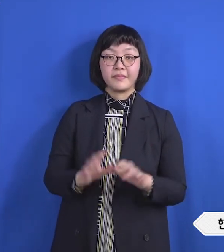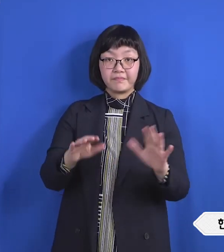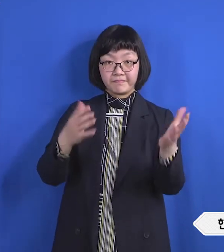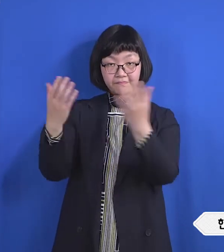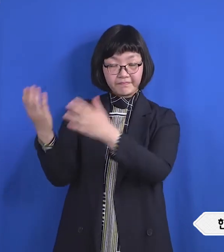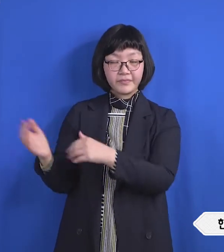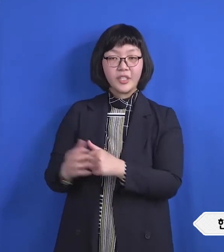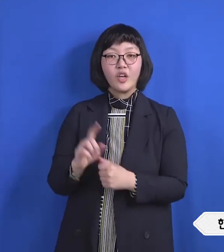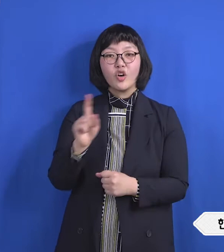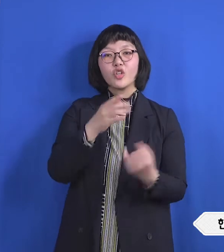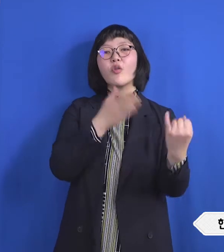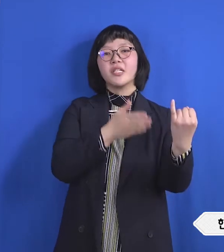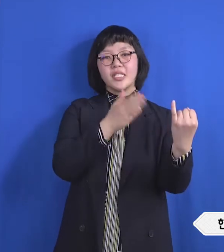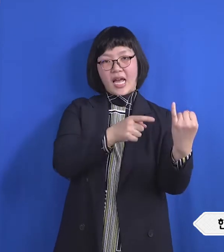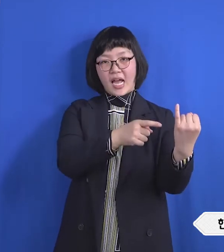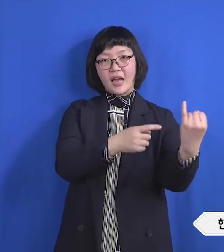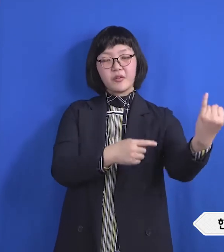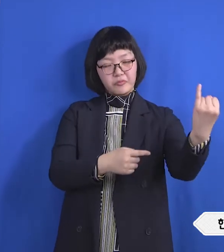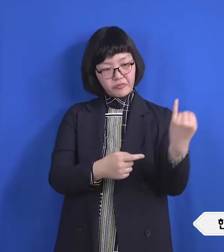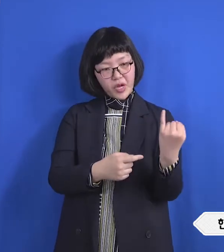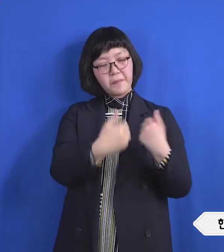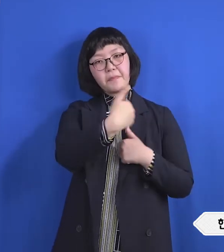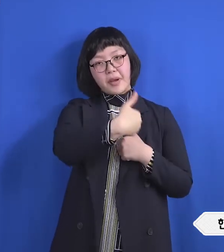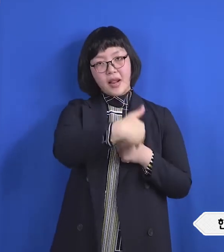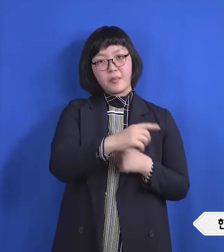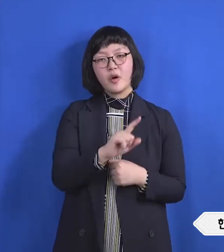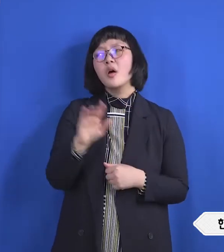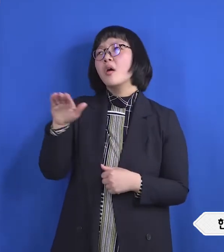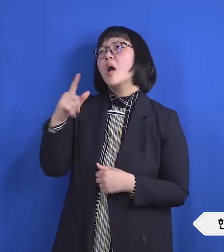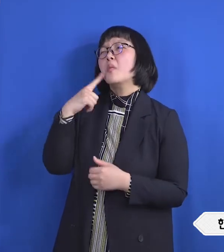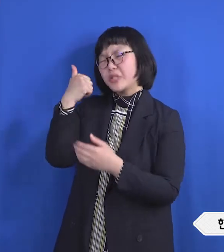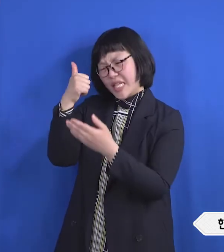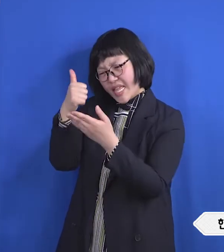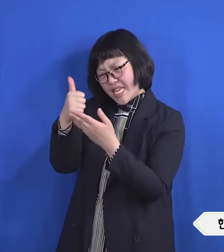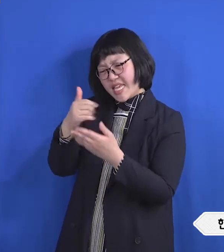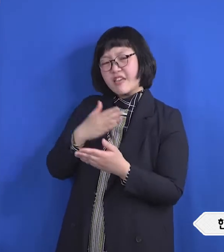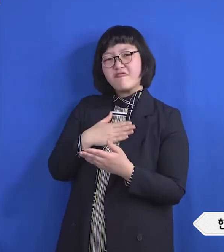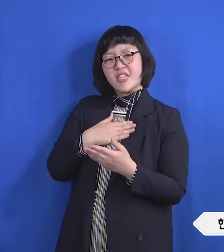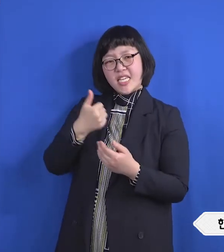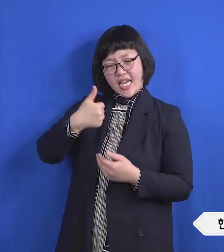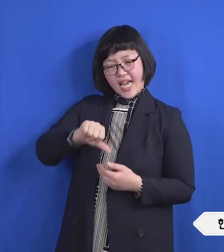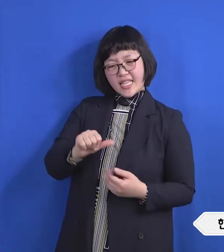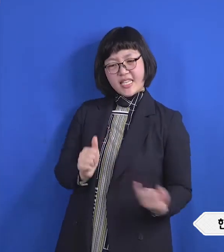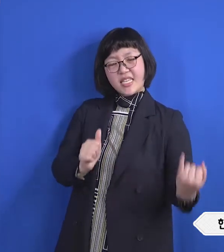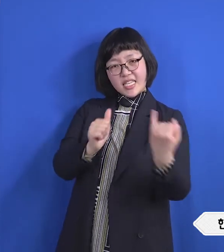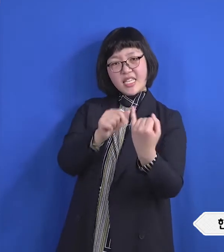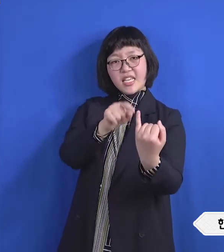어떤 권사님이 제게 오더니, 목사님, 며느리가 임신 5개월인데